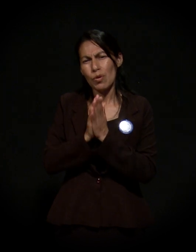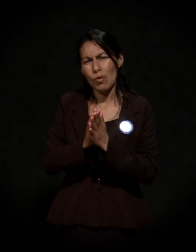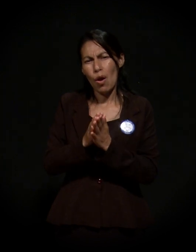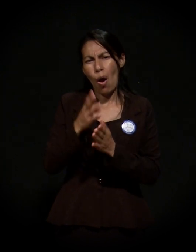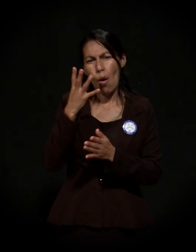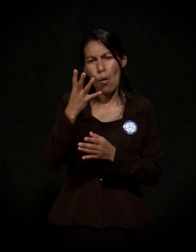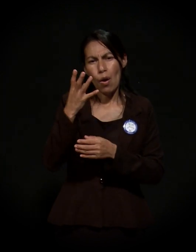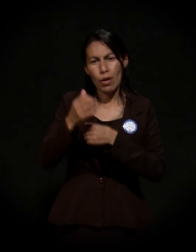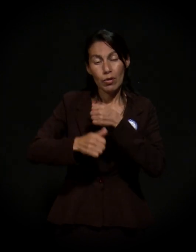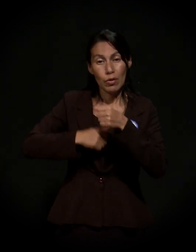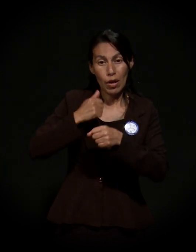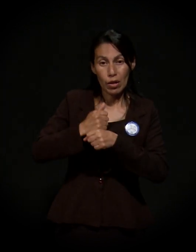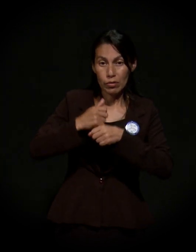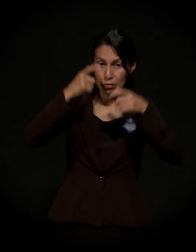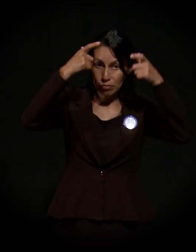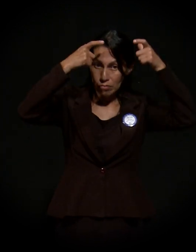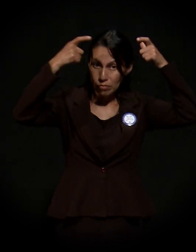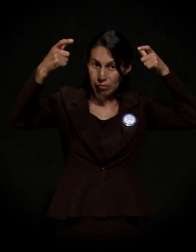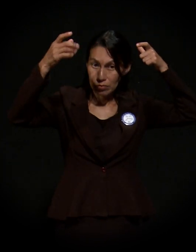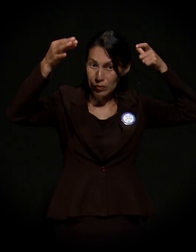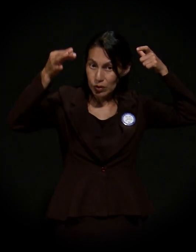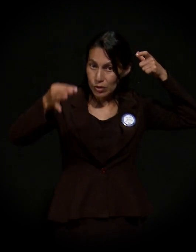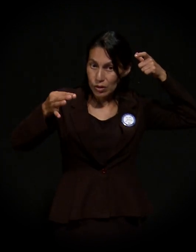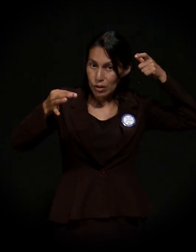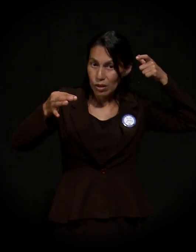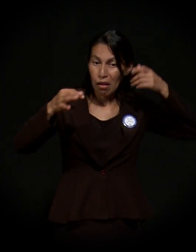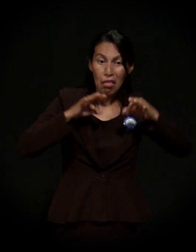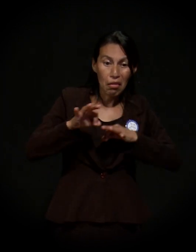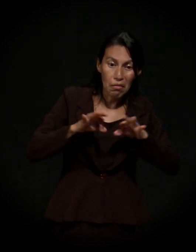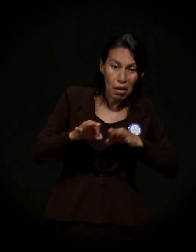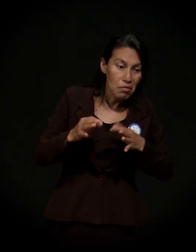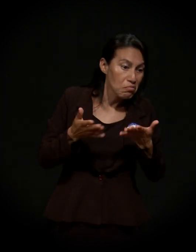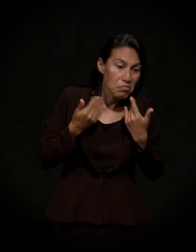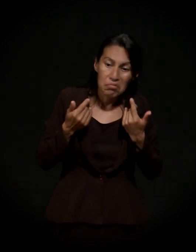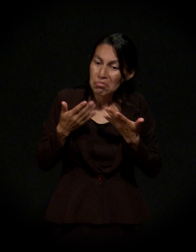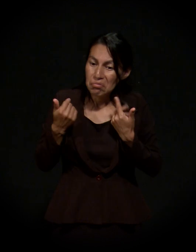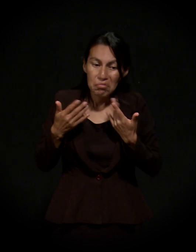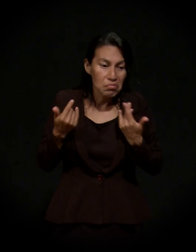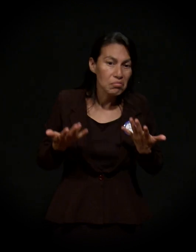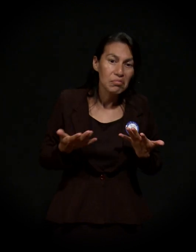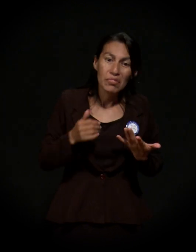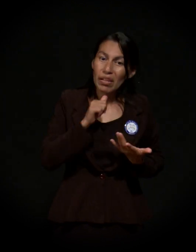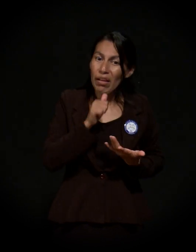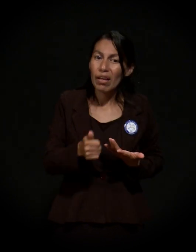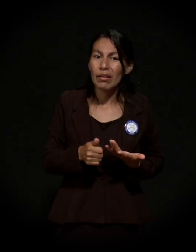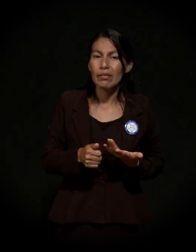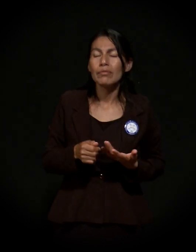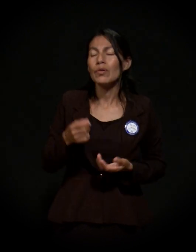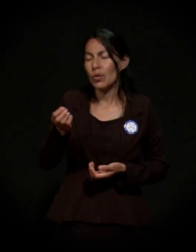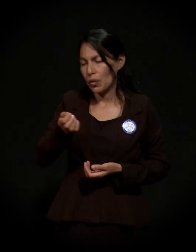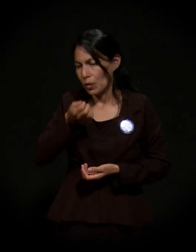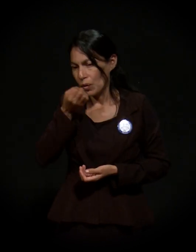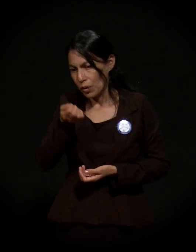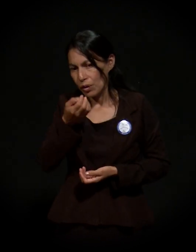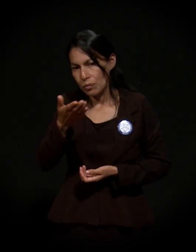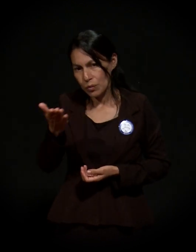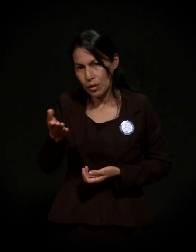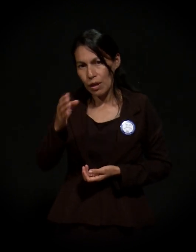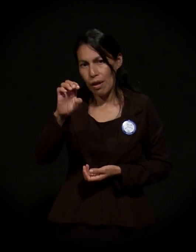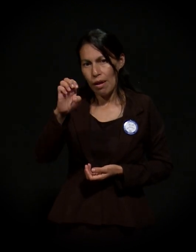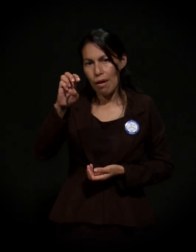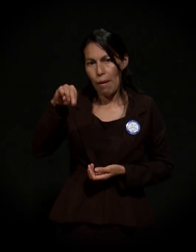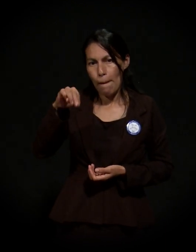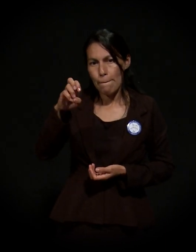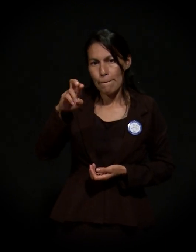Díaz, 4 años de haberse graduado de la universidad y no encuentra trabajo. Vamos a